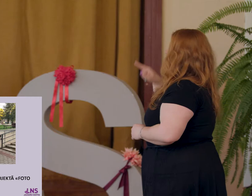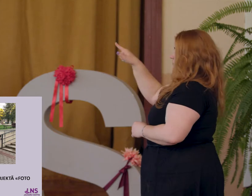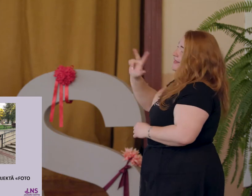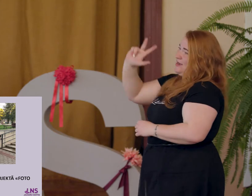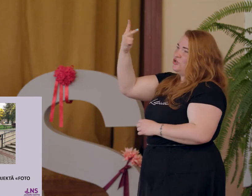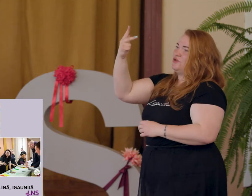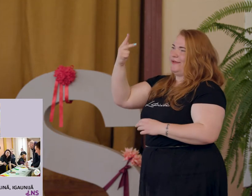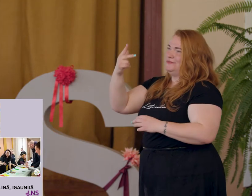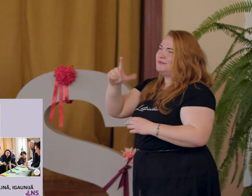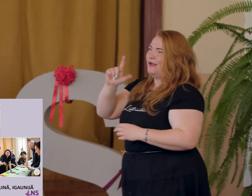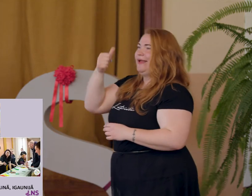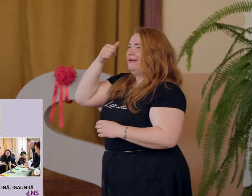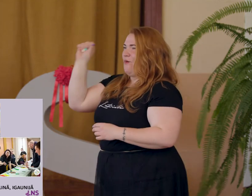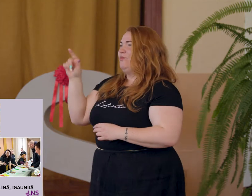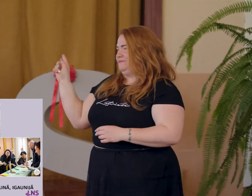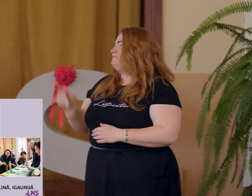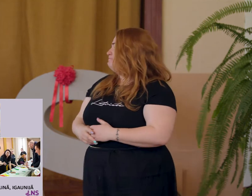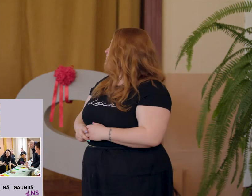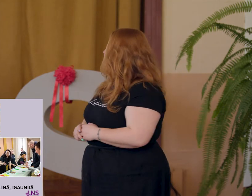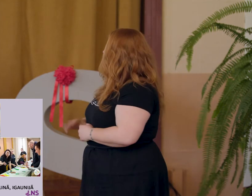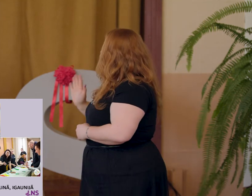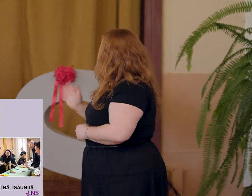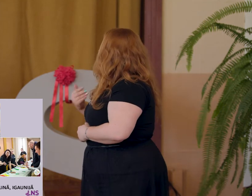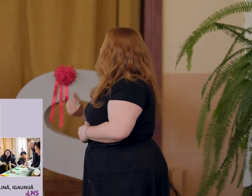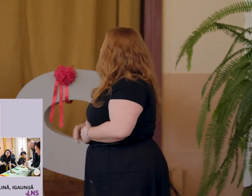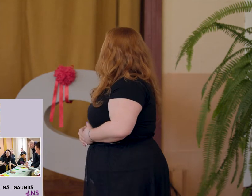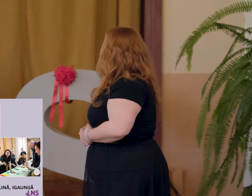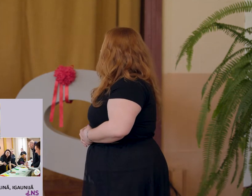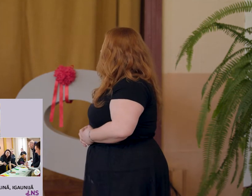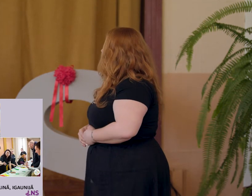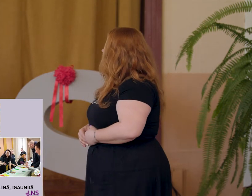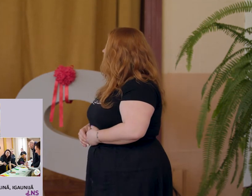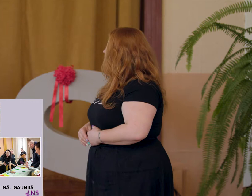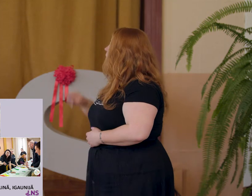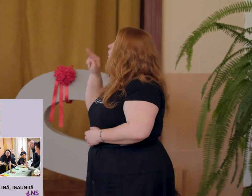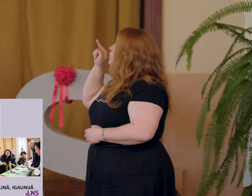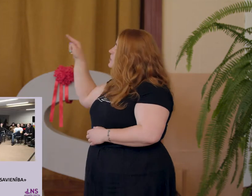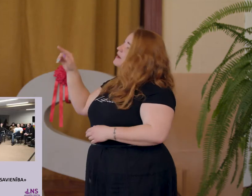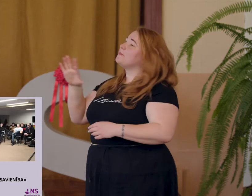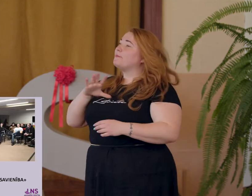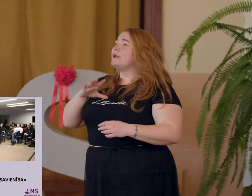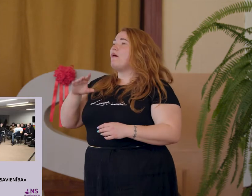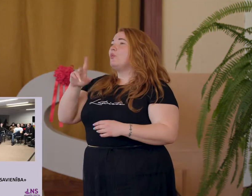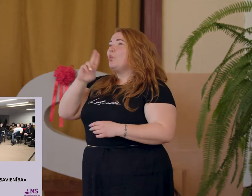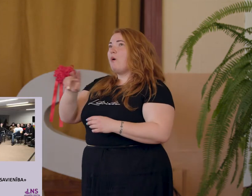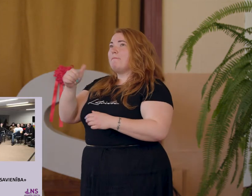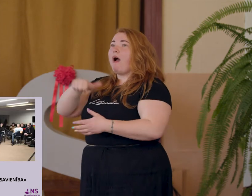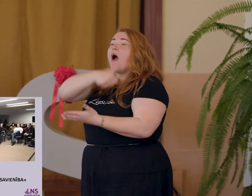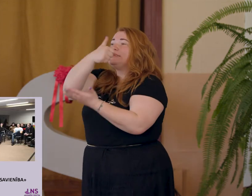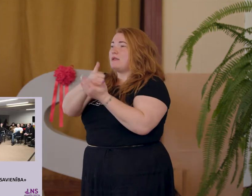Ietvaros. Un arī trešā bija Baltijas tas festivāls, ko viņi pieminēja Igaunijā. Un arī